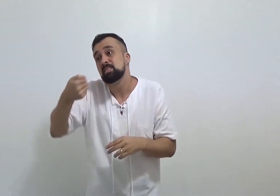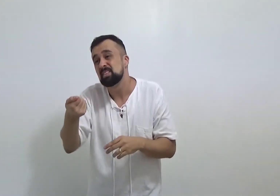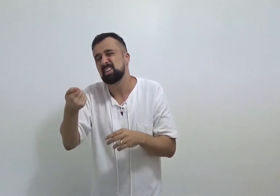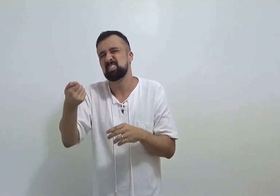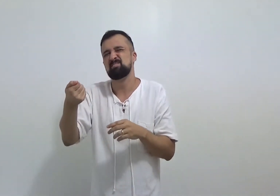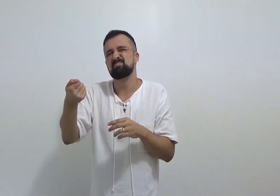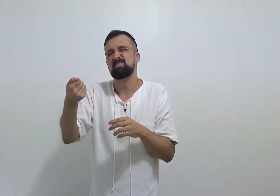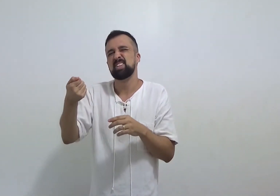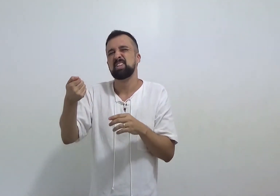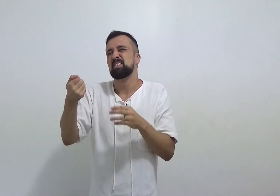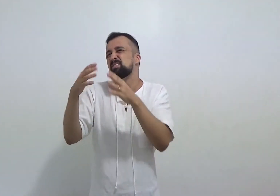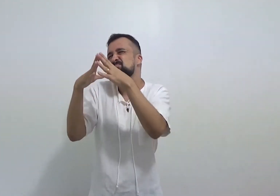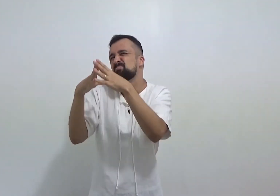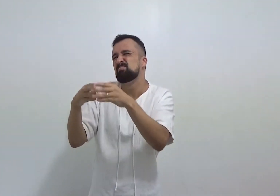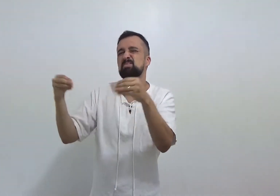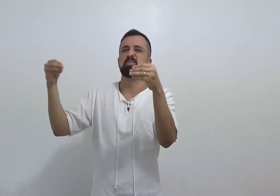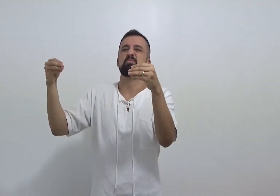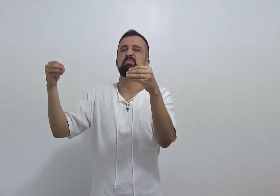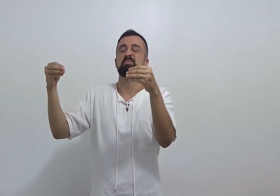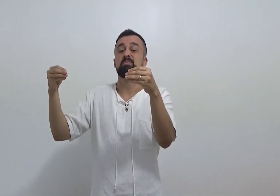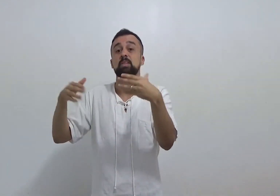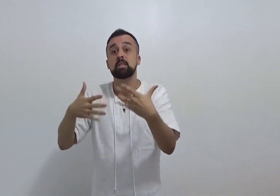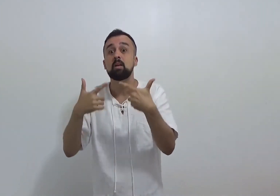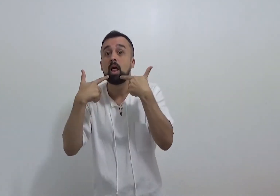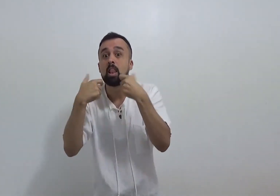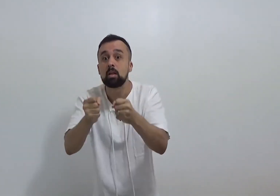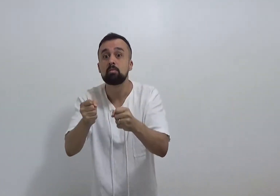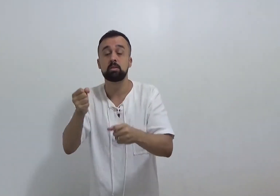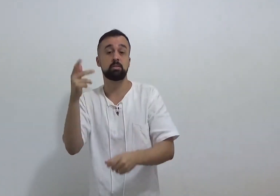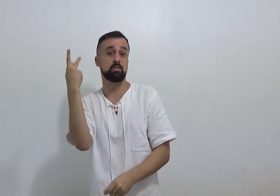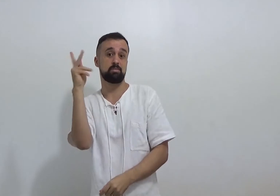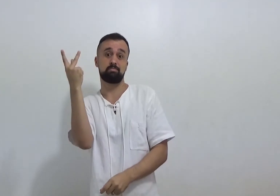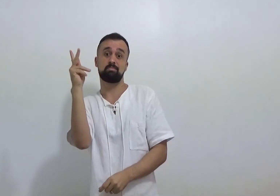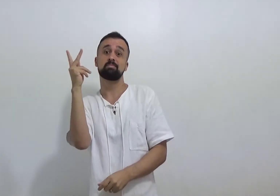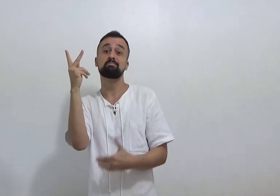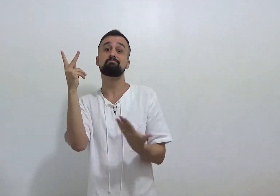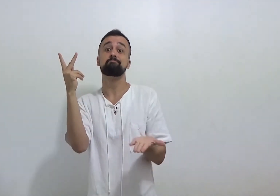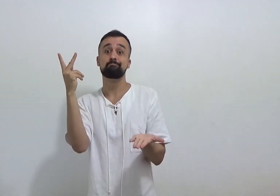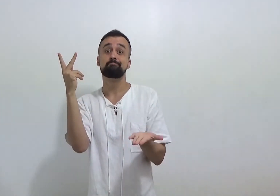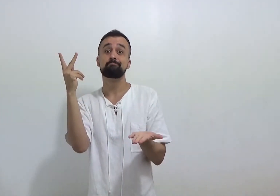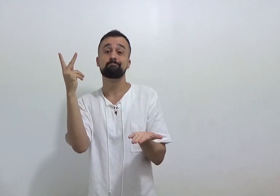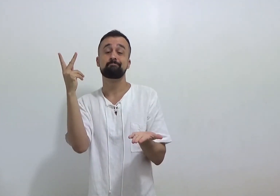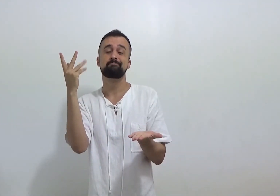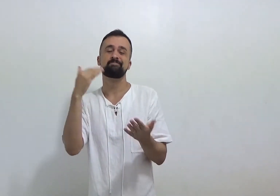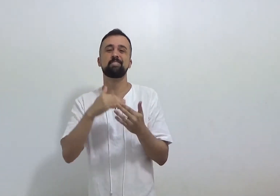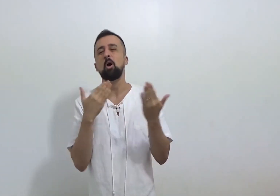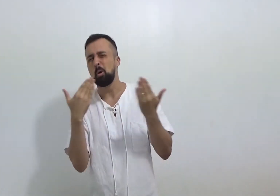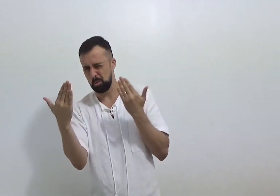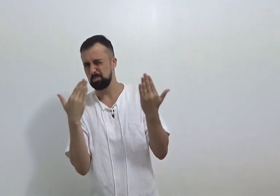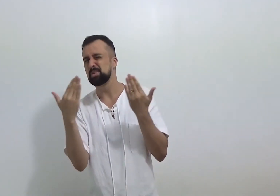não combina com a cultura surda, não é verdade? Então, é linguística histórica.